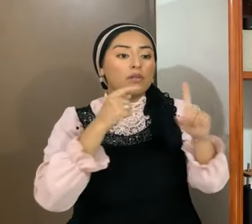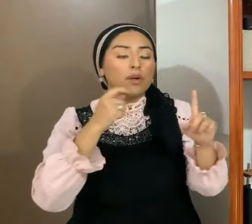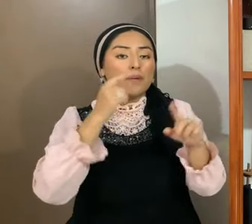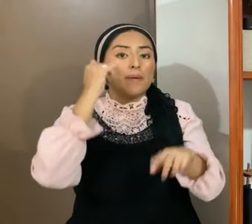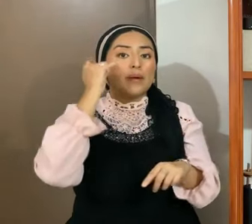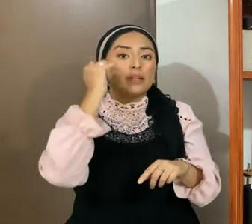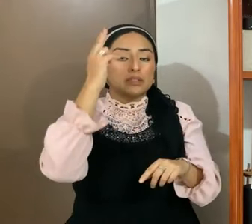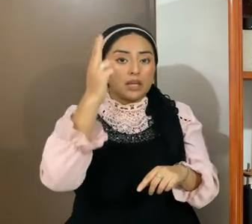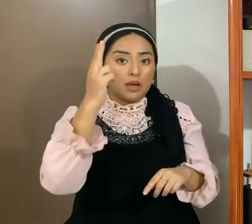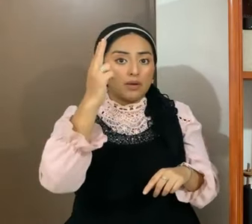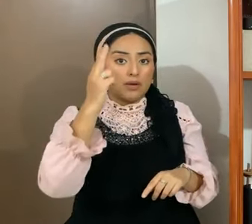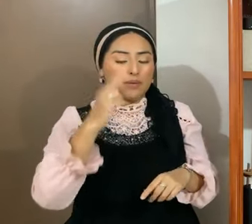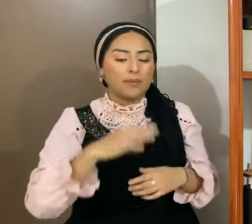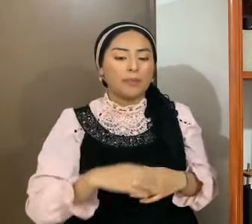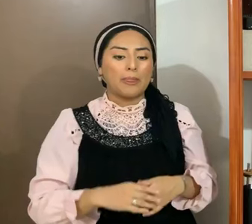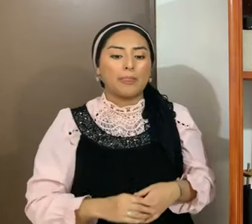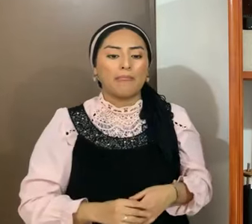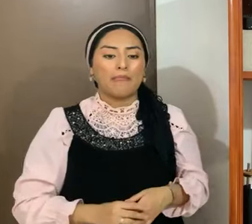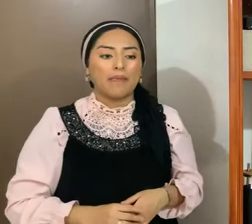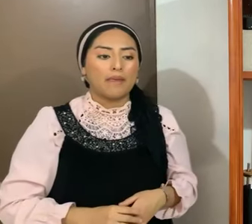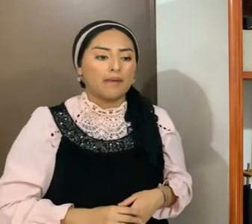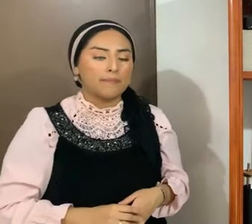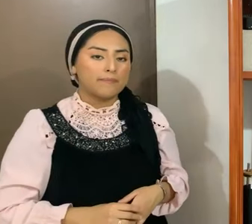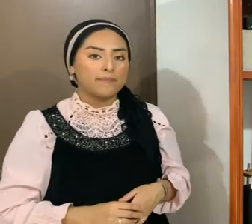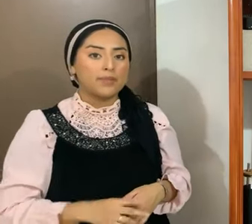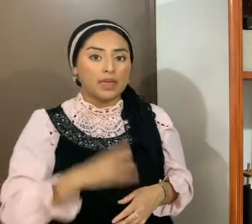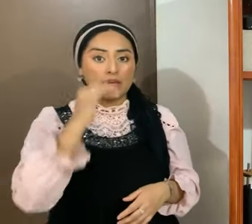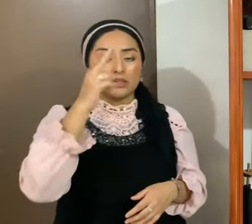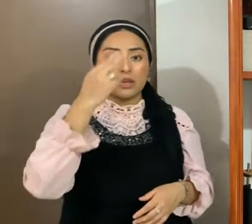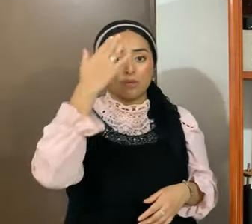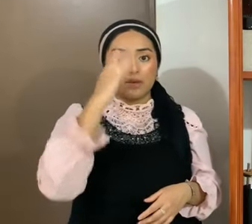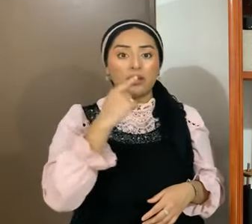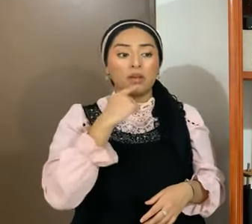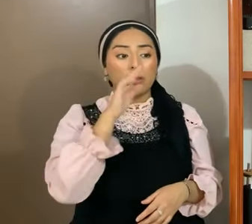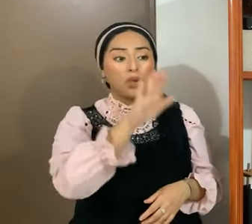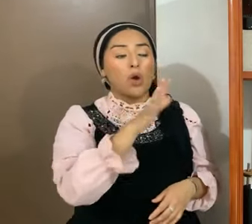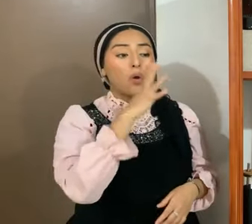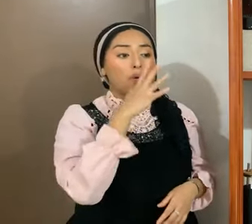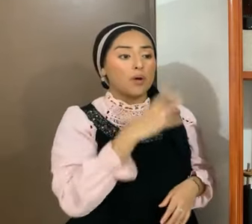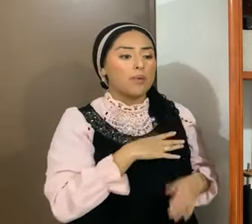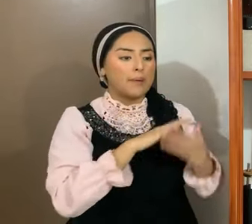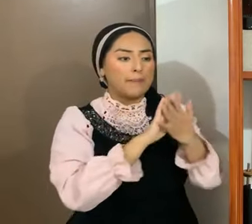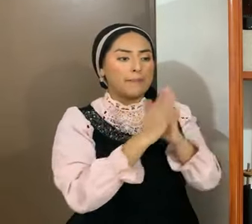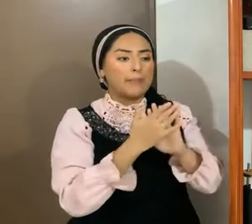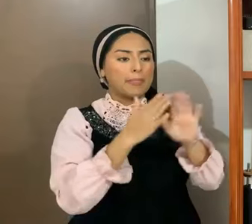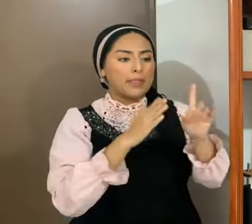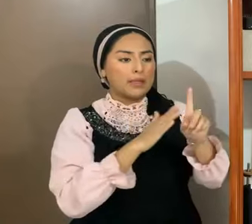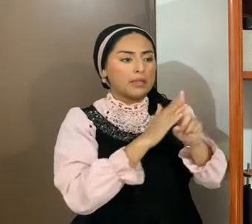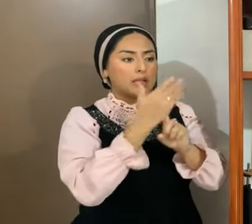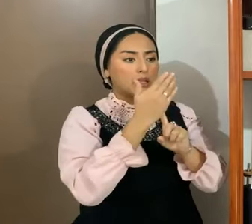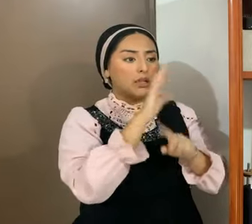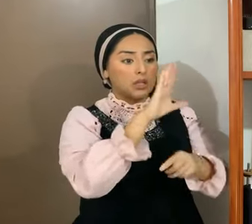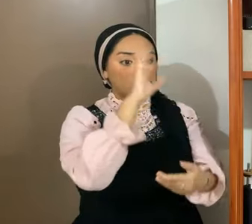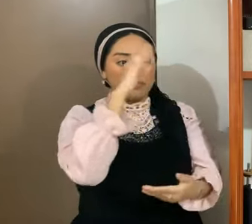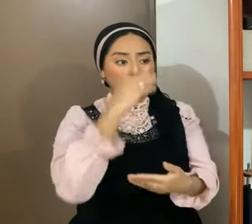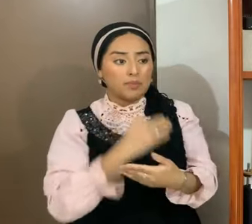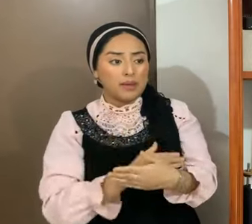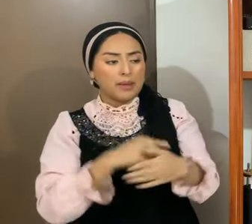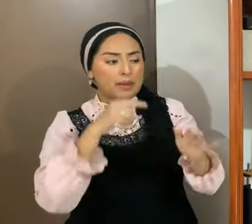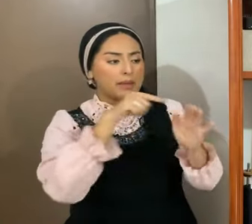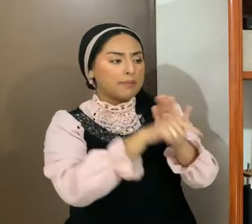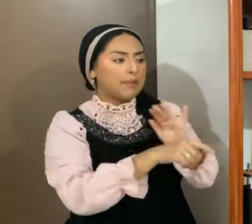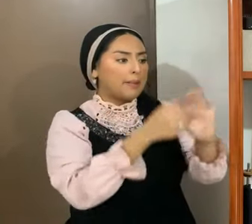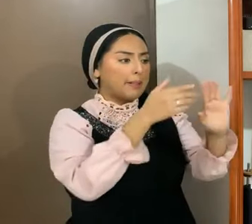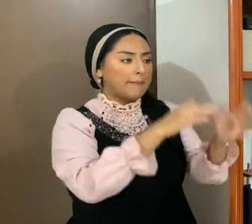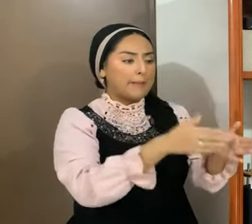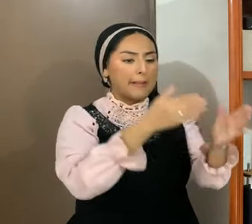contra Israel, ni hables contra la casa de Isaac. Por tanto, así ha dicho Yahweh: tu mujer será ramera en medio de la ciudad, y tus hijos y tus hijas caerán a espada, y tu tierra